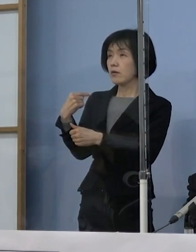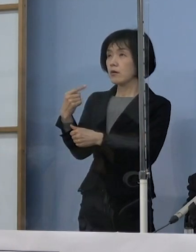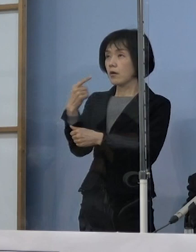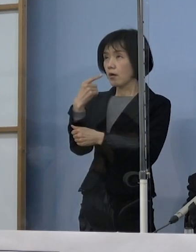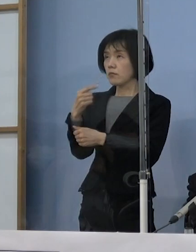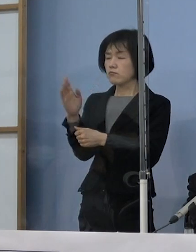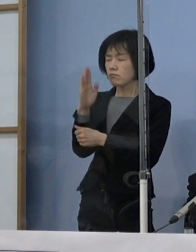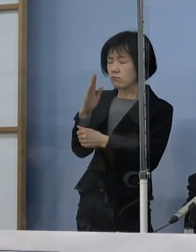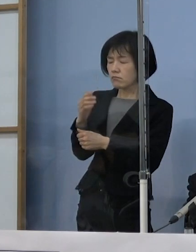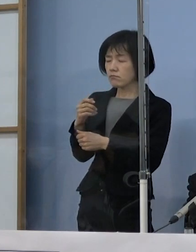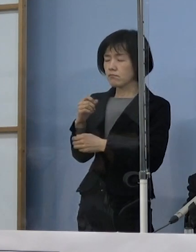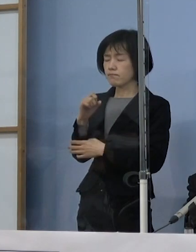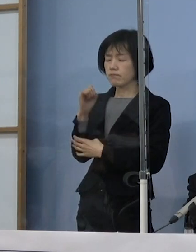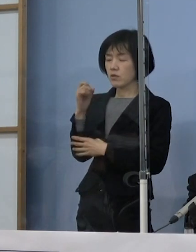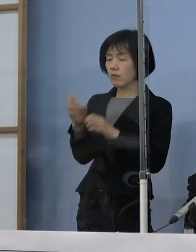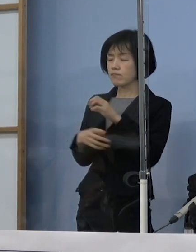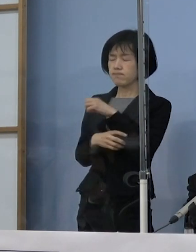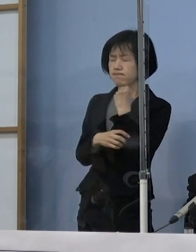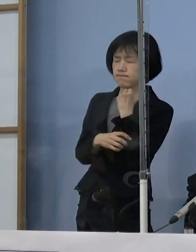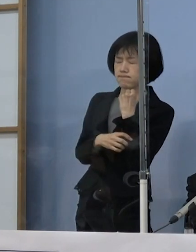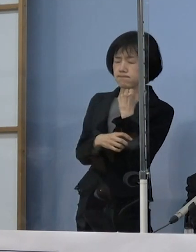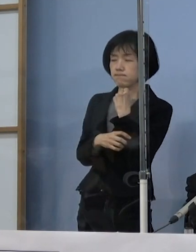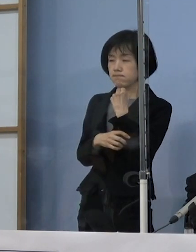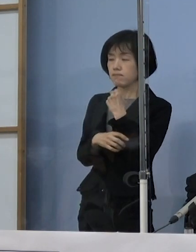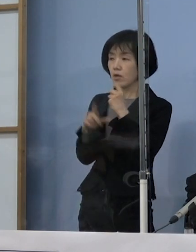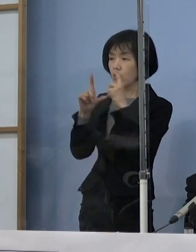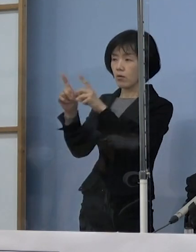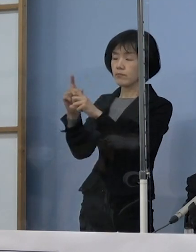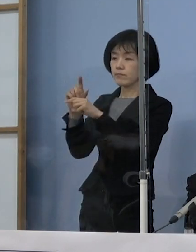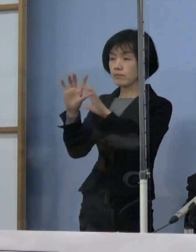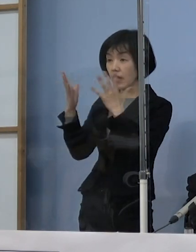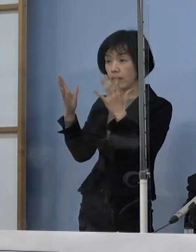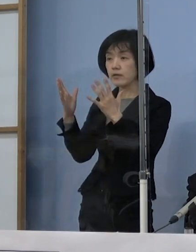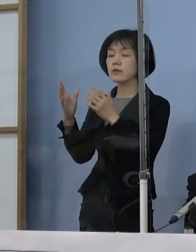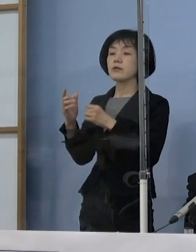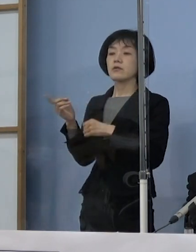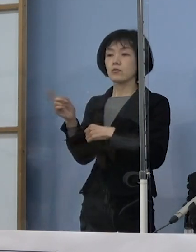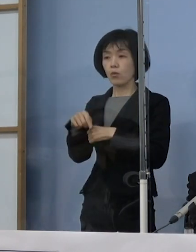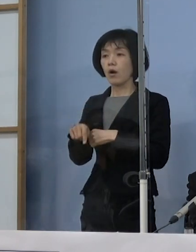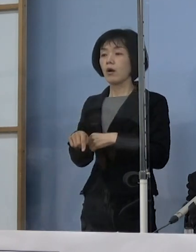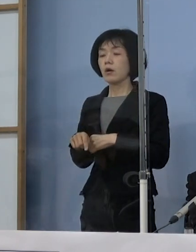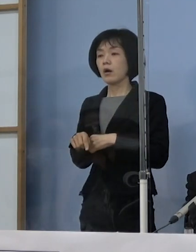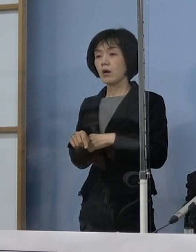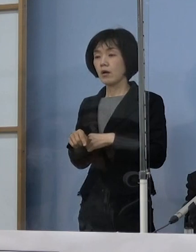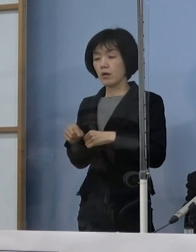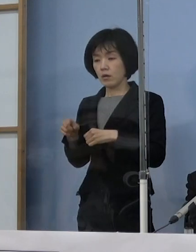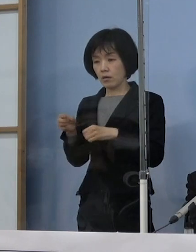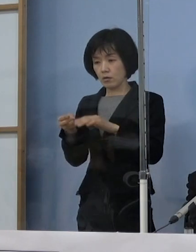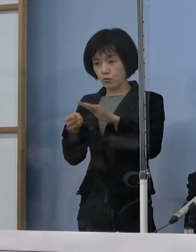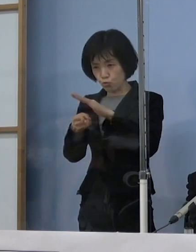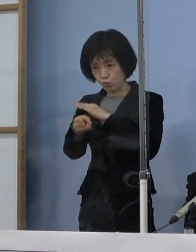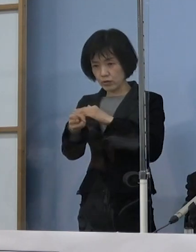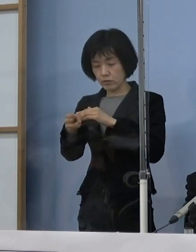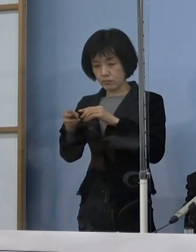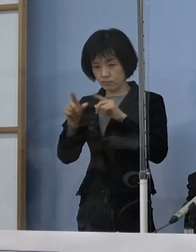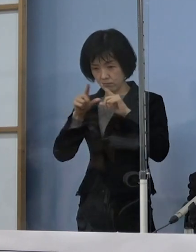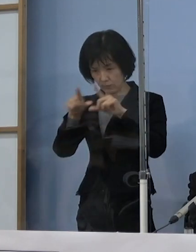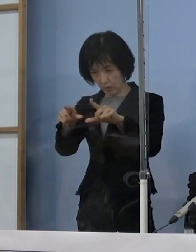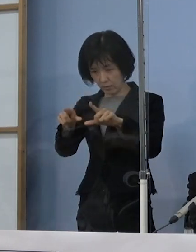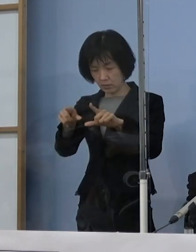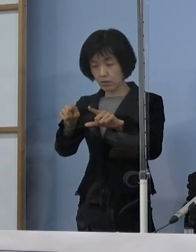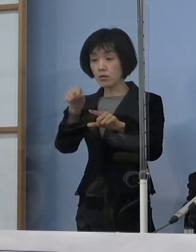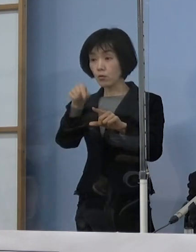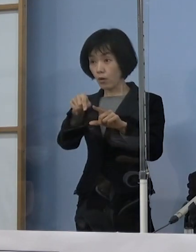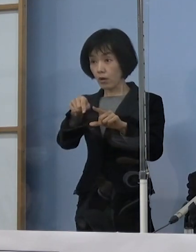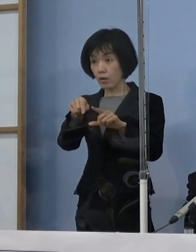な理由なく質問に対して答弁をしない場合、あるいは入院勧告措置に